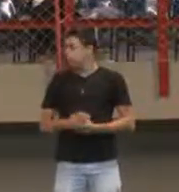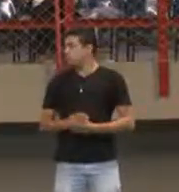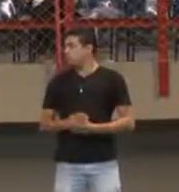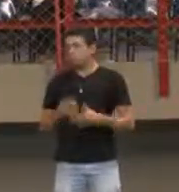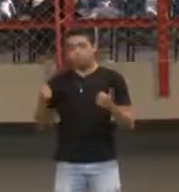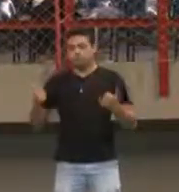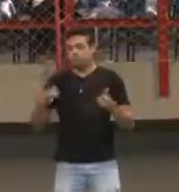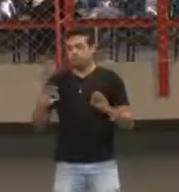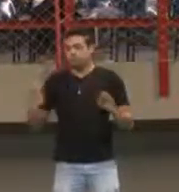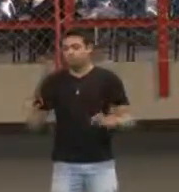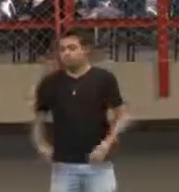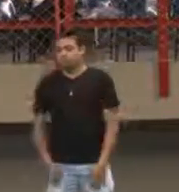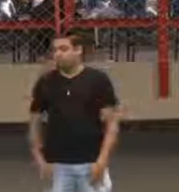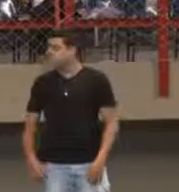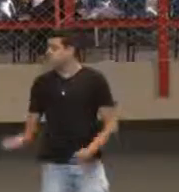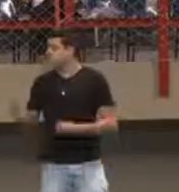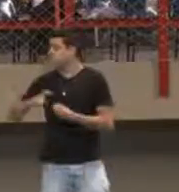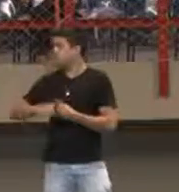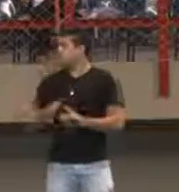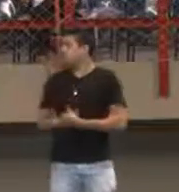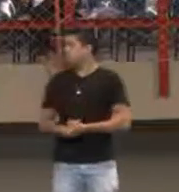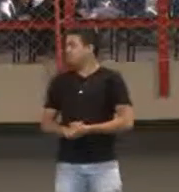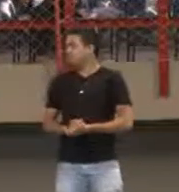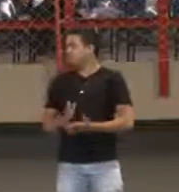Vai dar certo. Opa, você voltou?